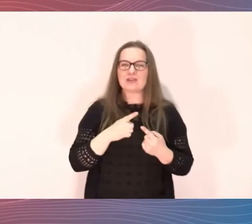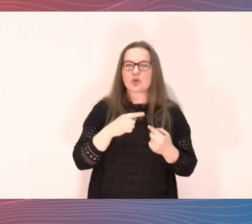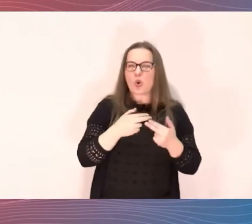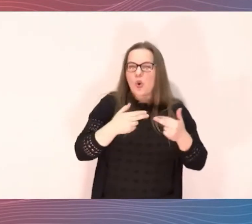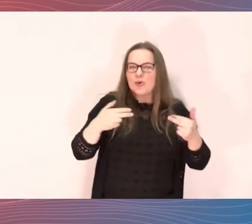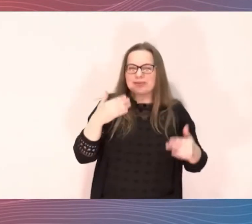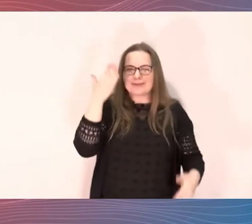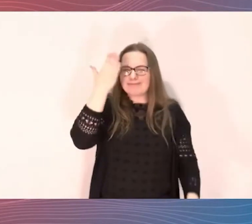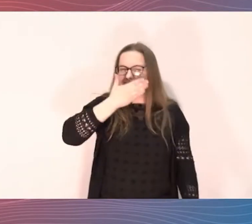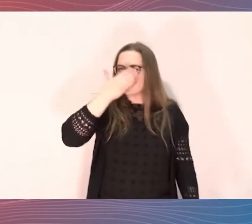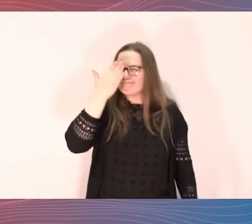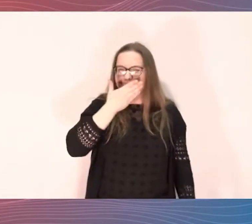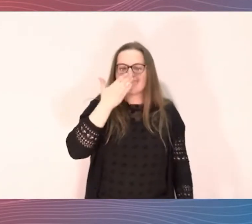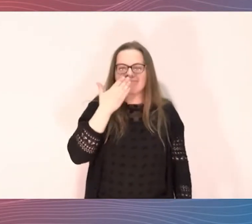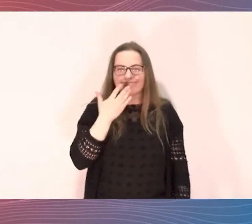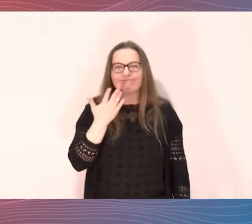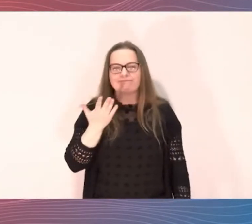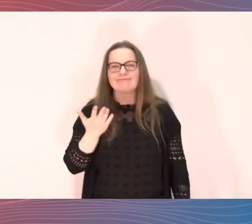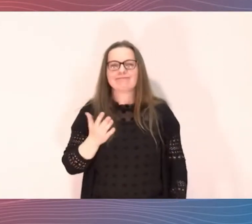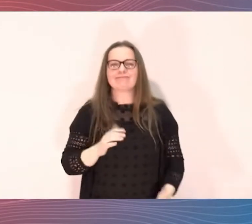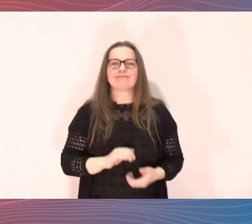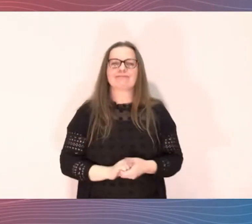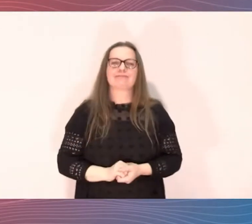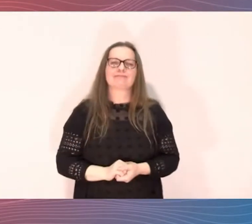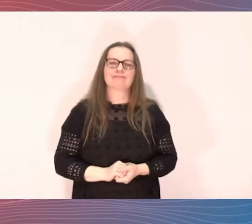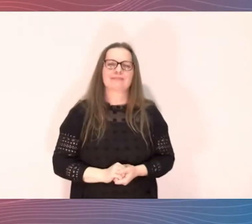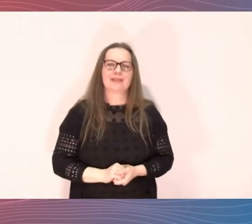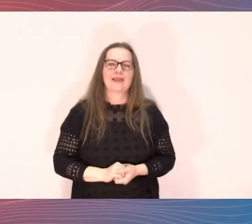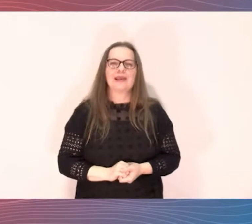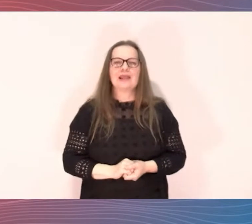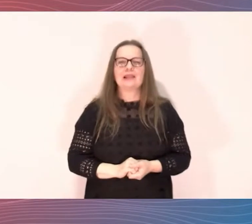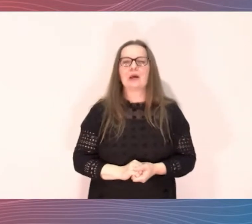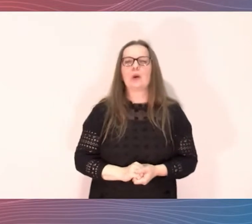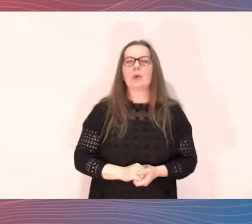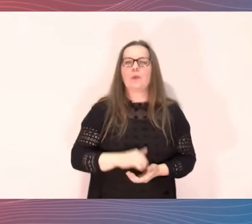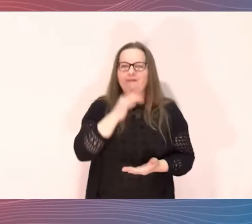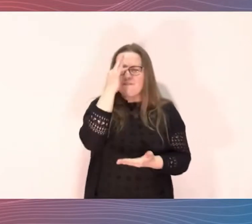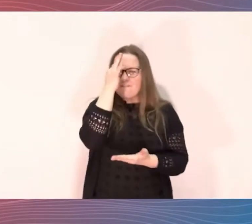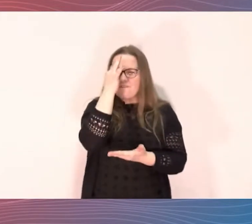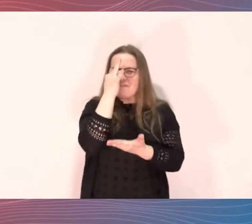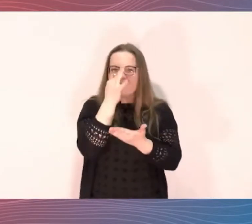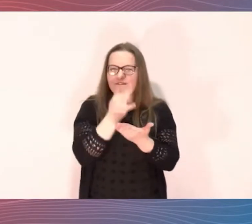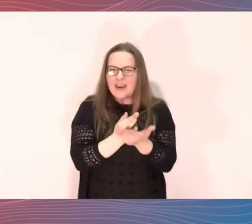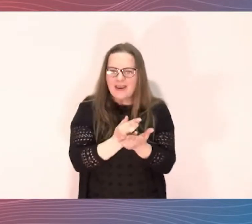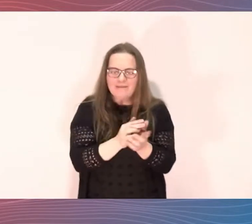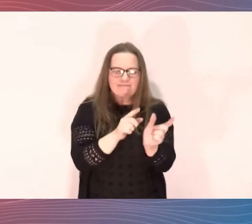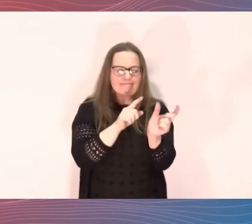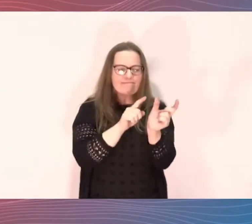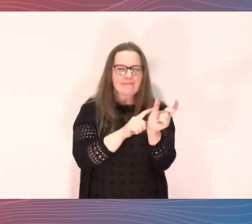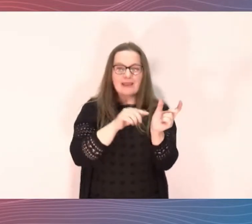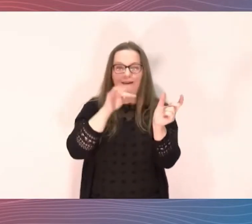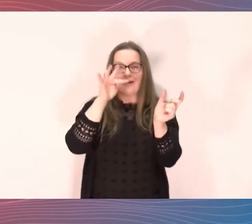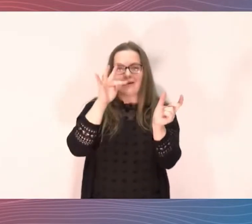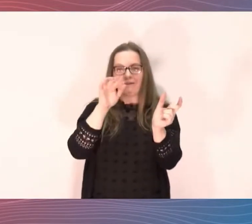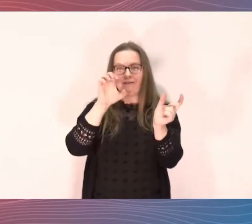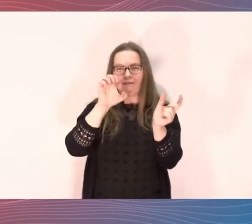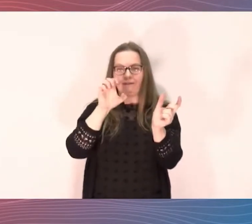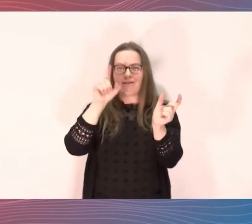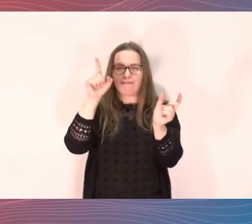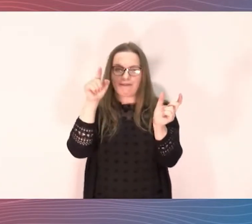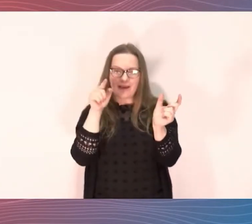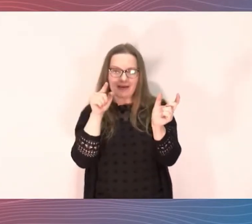hipóstase, onde está? Está na palavra certeza. Foi traduzida para a palavra certeza, ali é